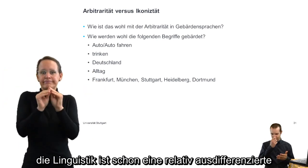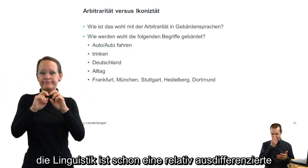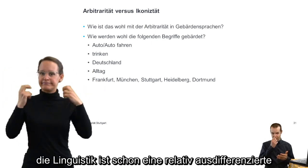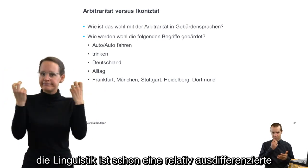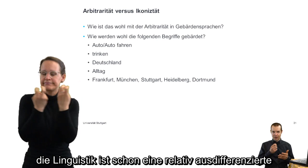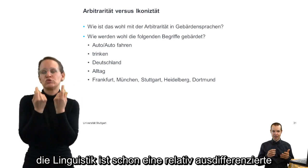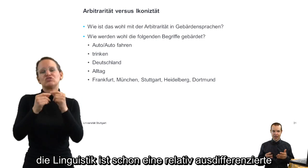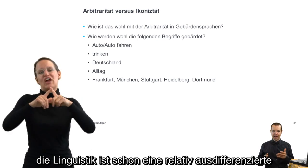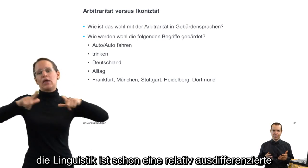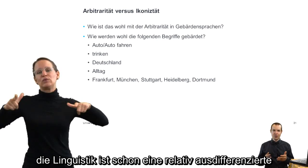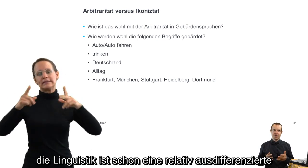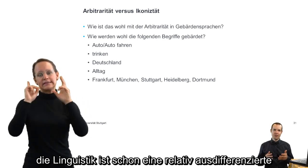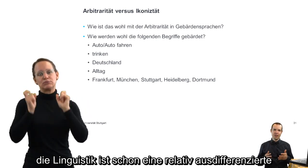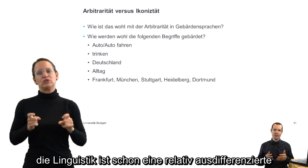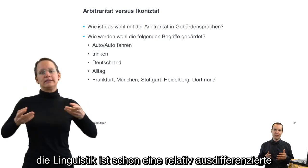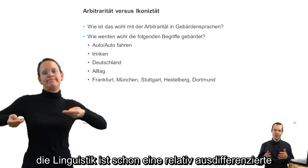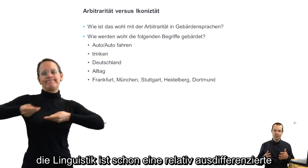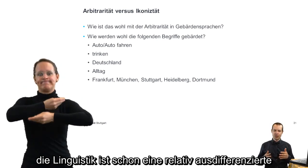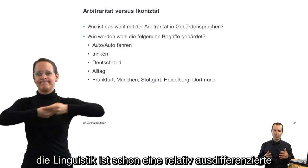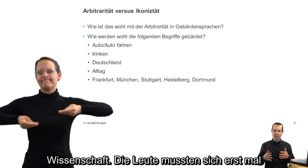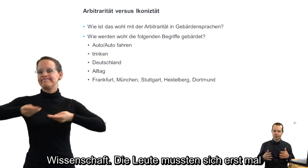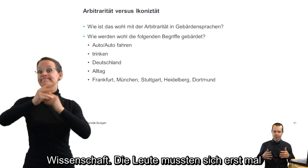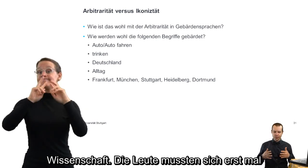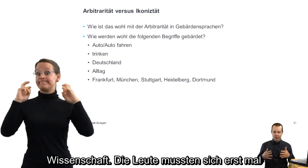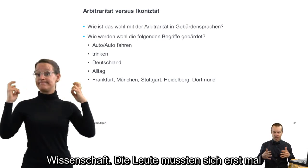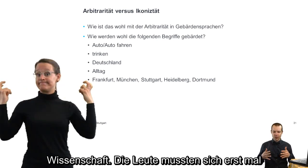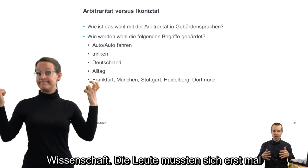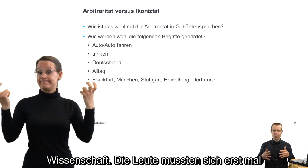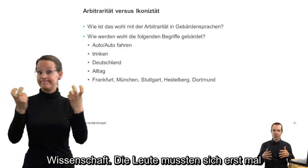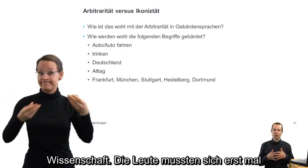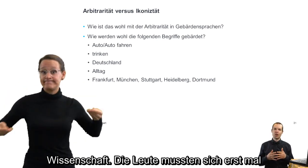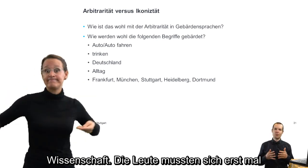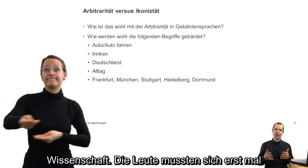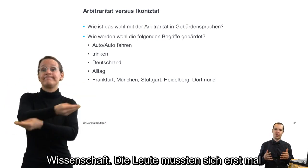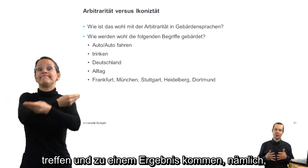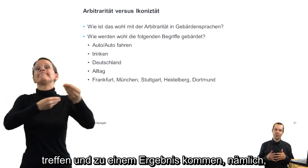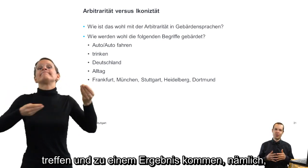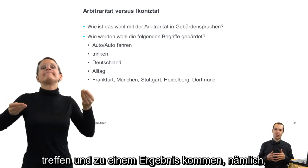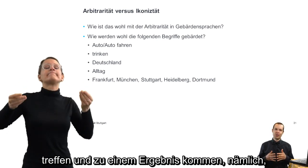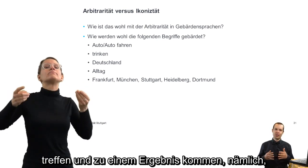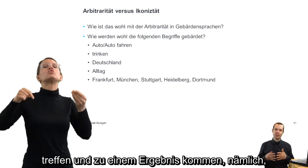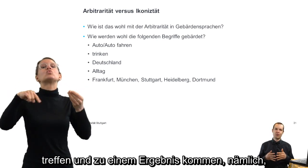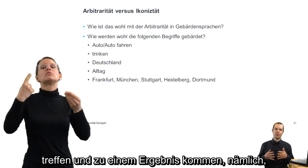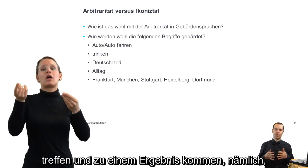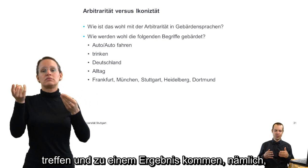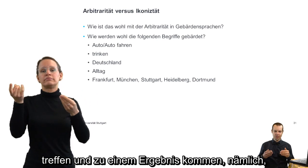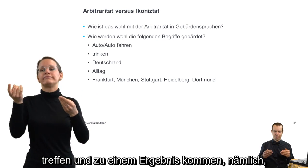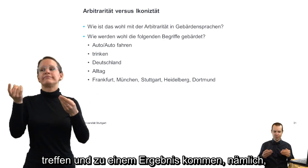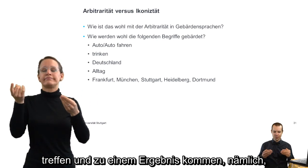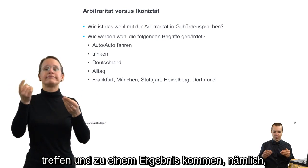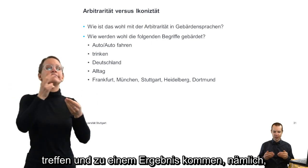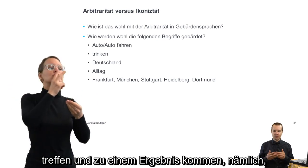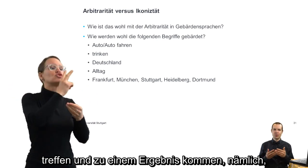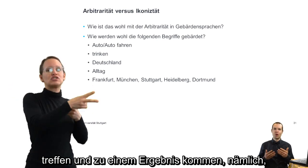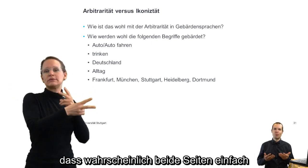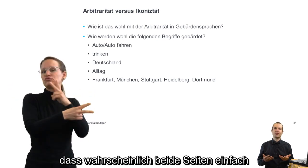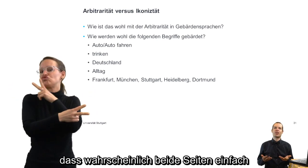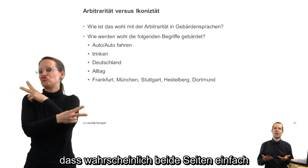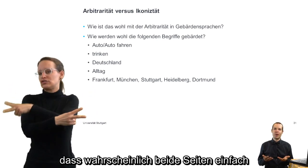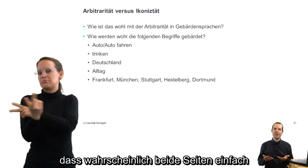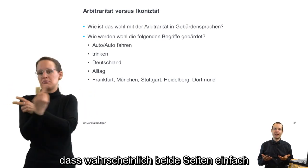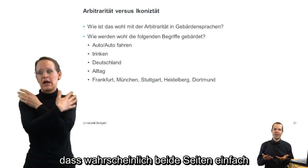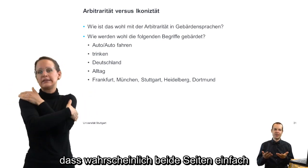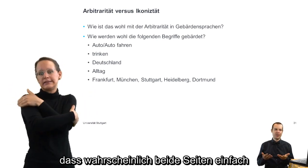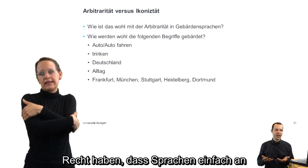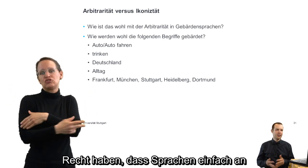Die Linguistik ist schon eine relativ ausdifferenzierte Wissenschaft. Die Leute mussten sich natürlich erst mal treffen und zu einem Ergebnis kommen, dass